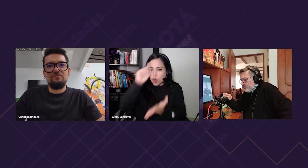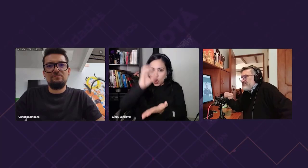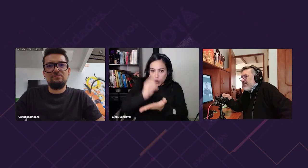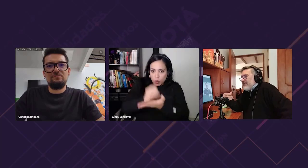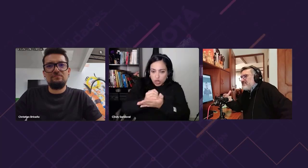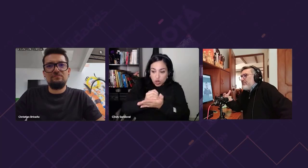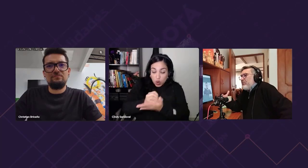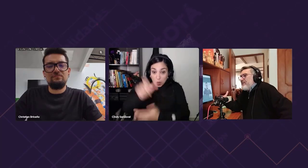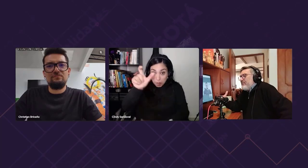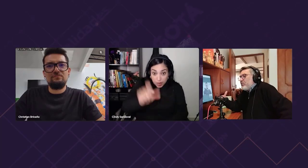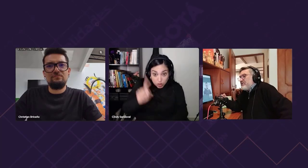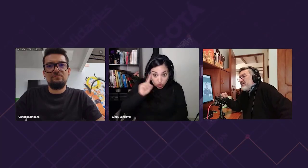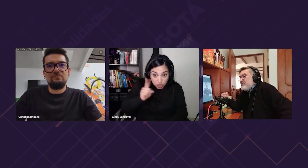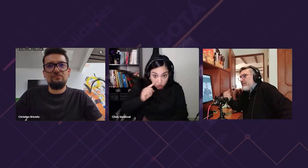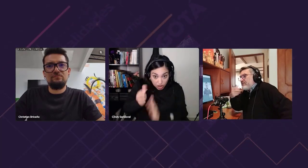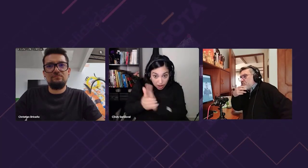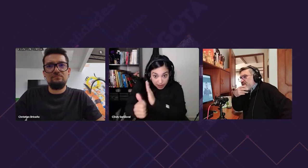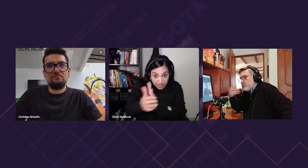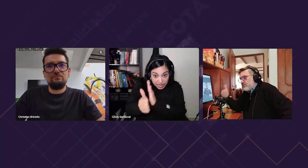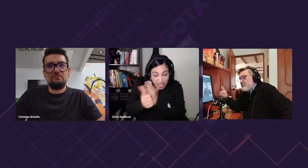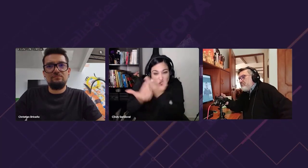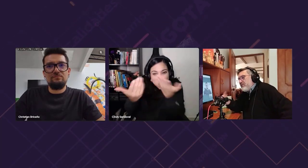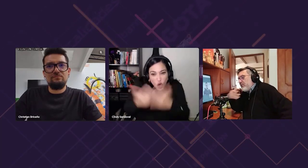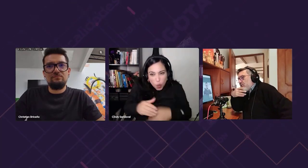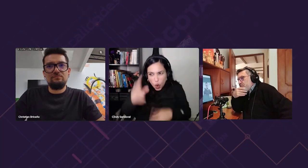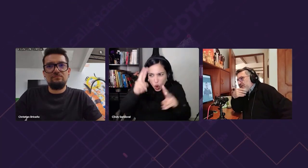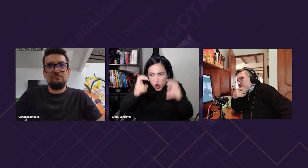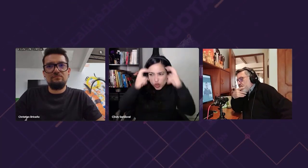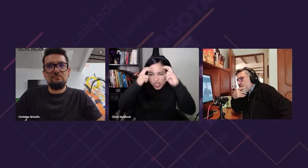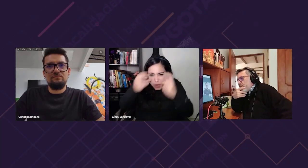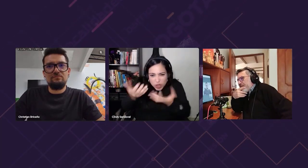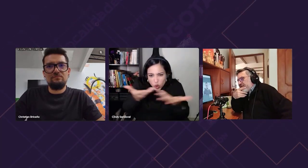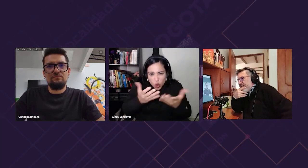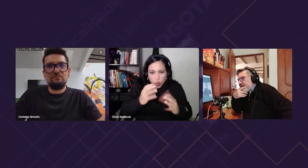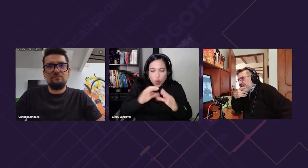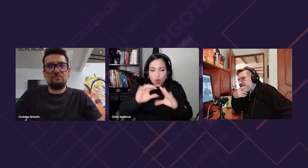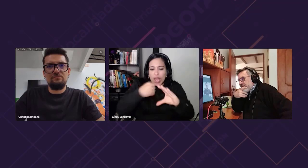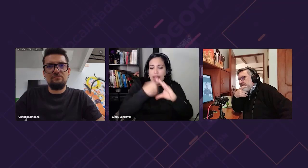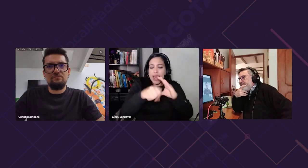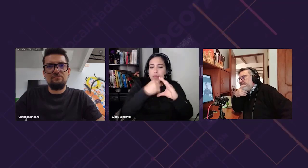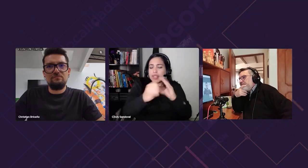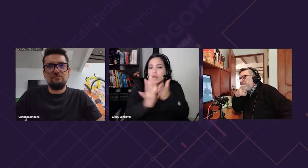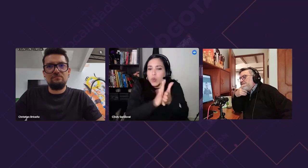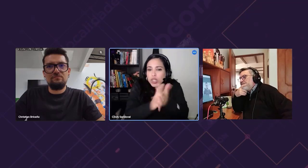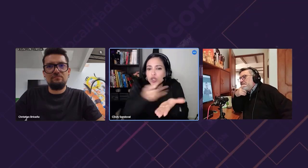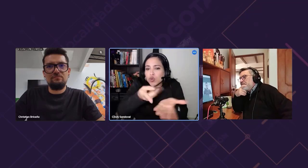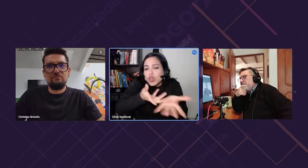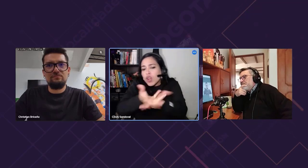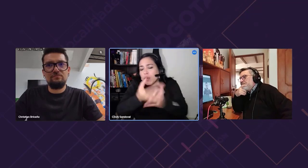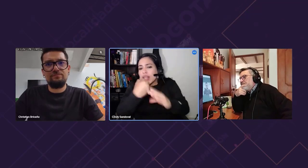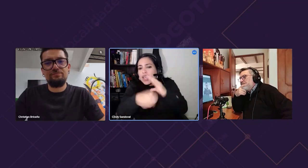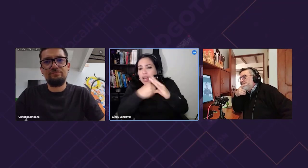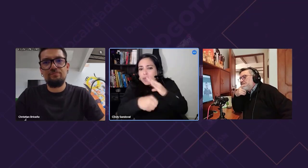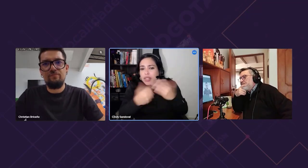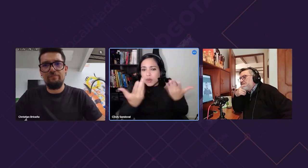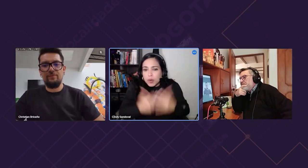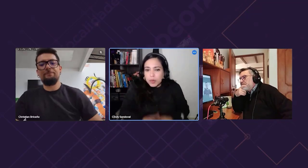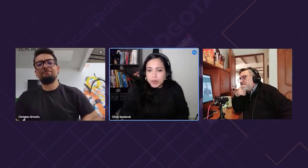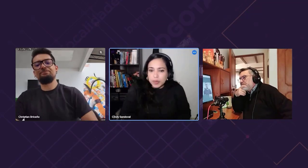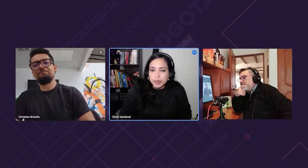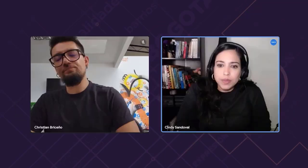de potencialidades se pueden aprovechar de una persona sorda en un medio de comunicación como Capital, Cristian?